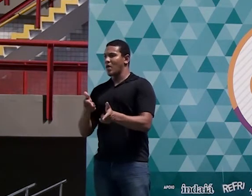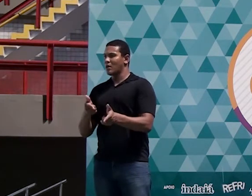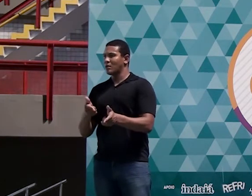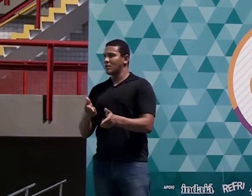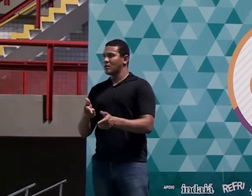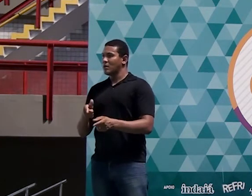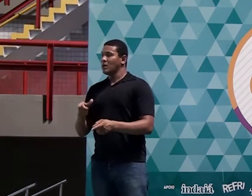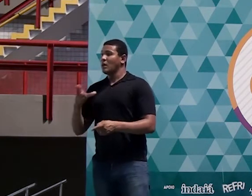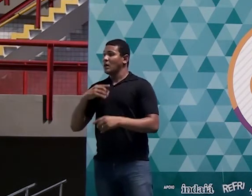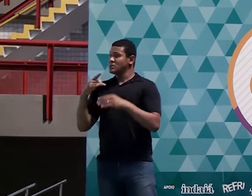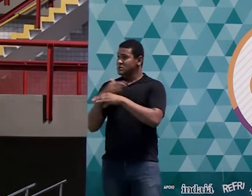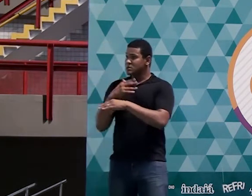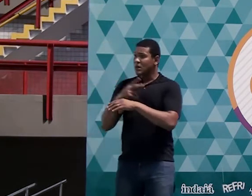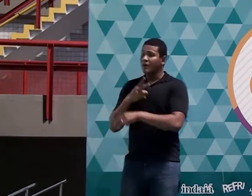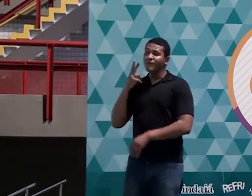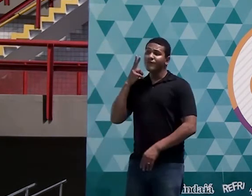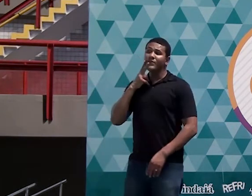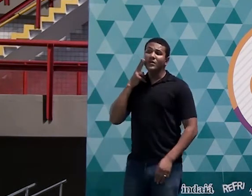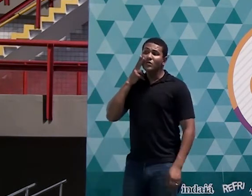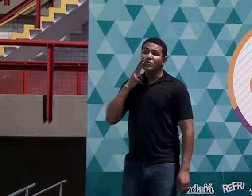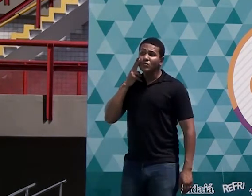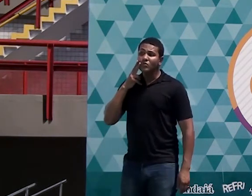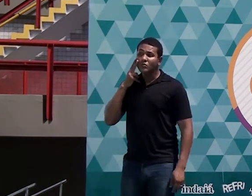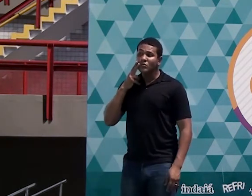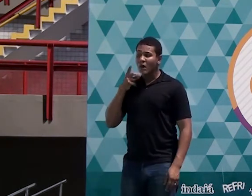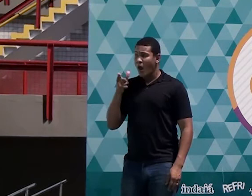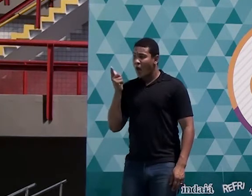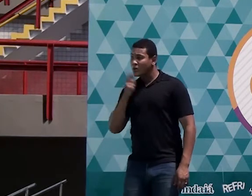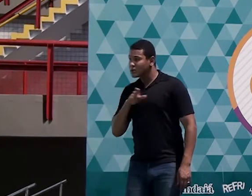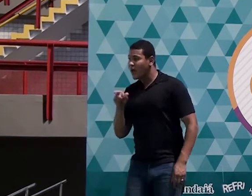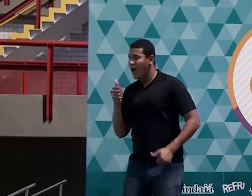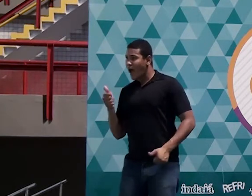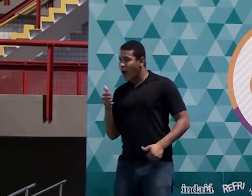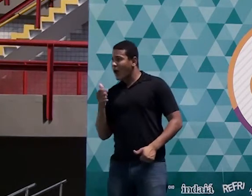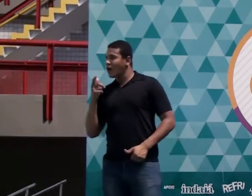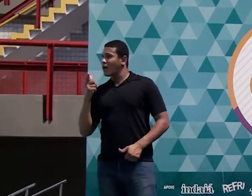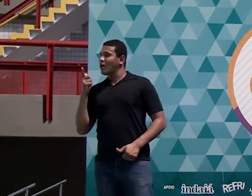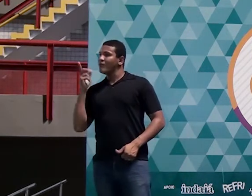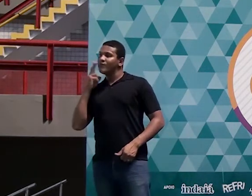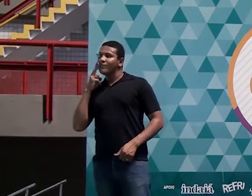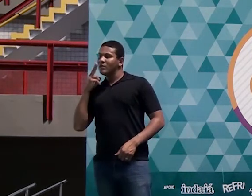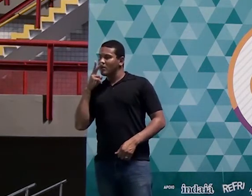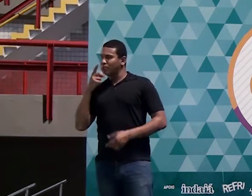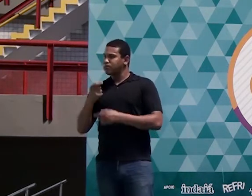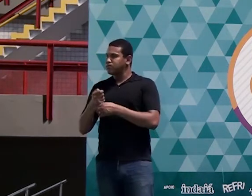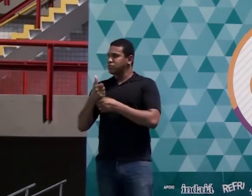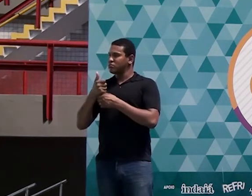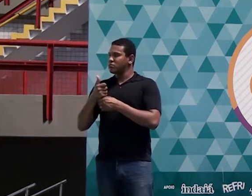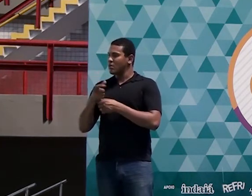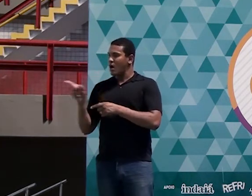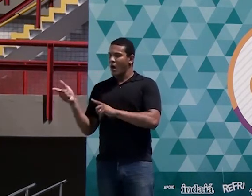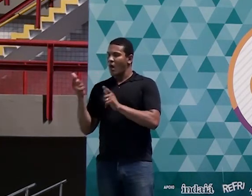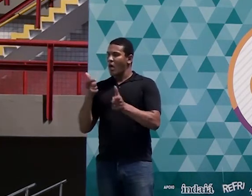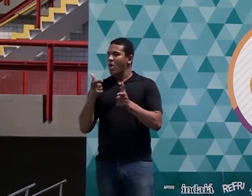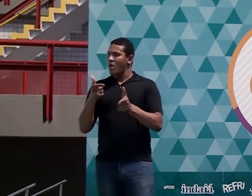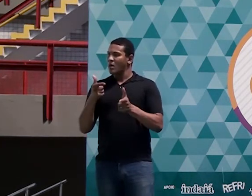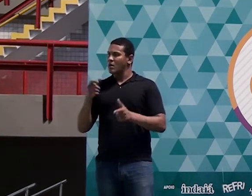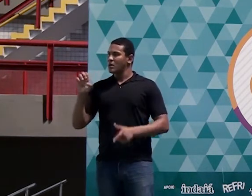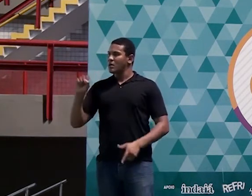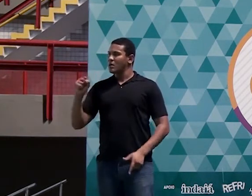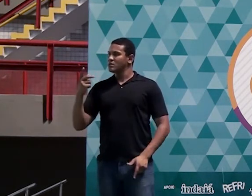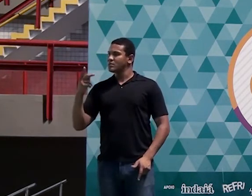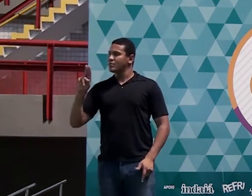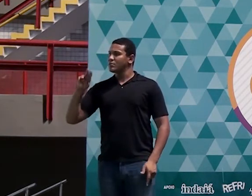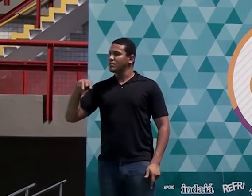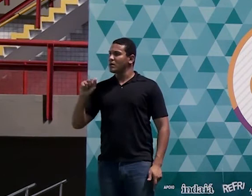era espumante, frisante. Ele vem com bolhas, com gases. É um vinho que deu errado e deu mais